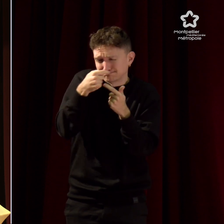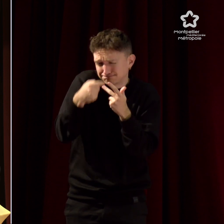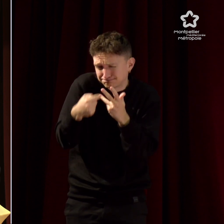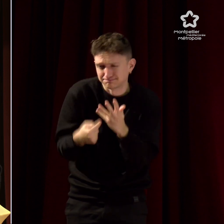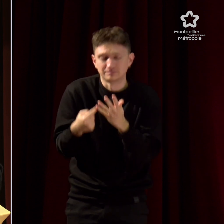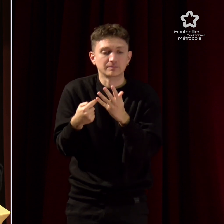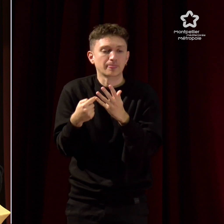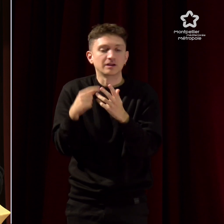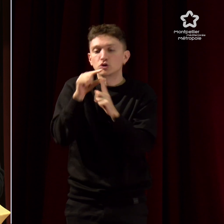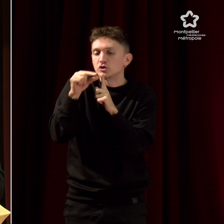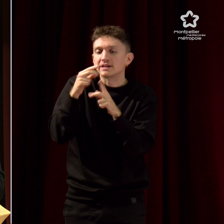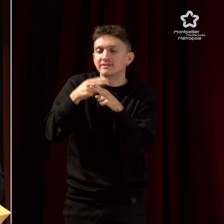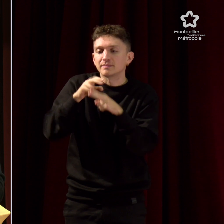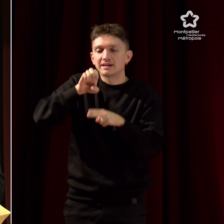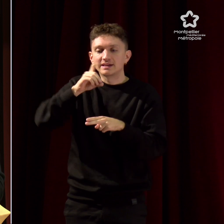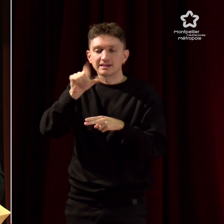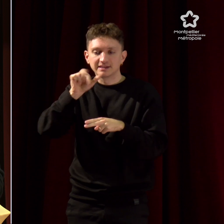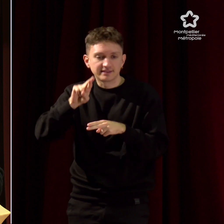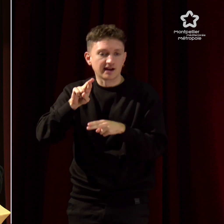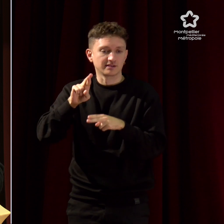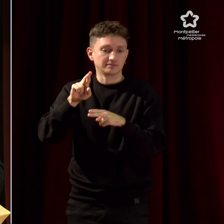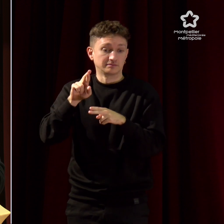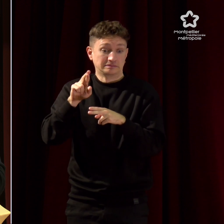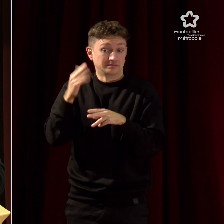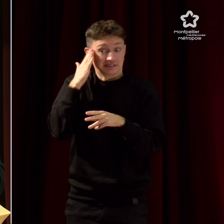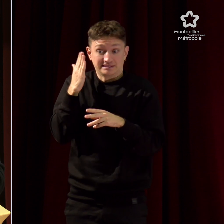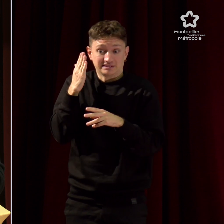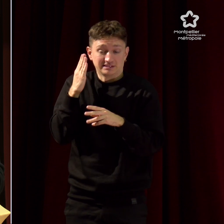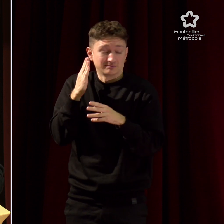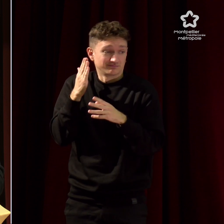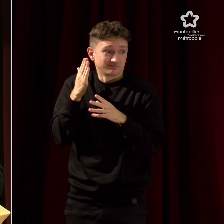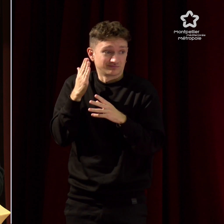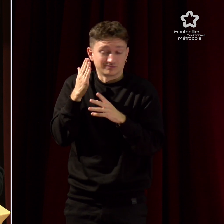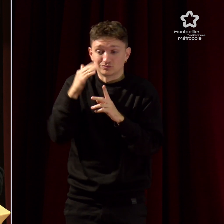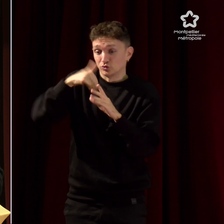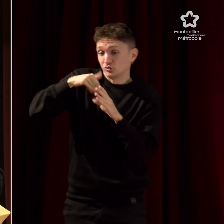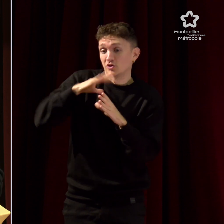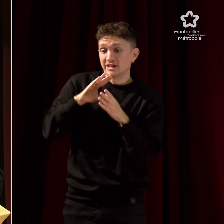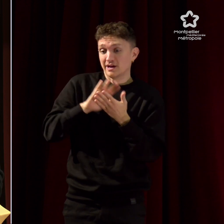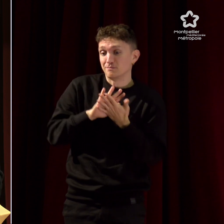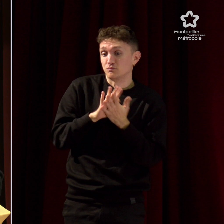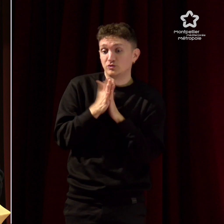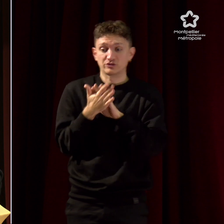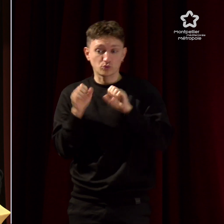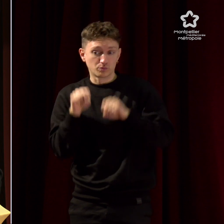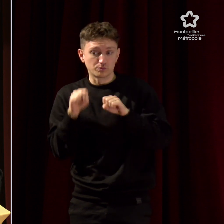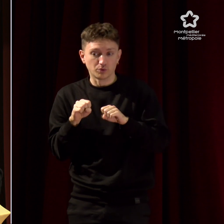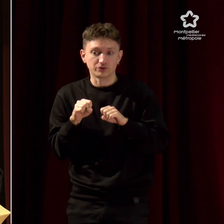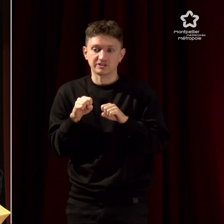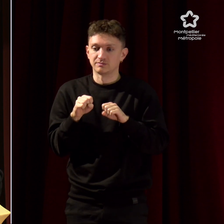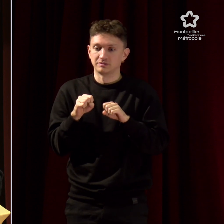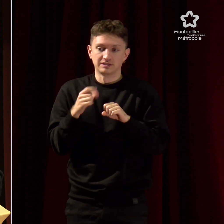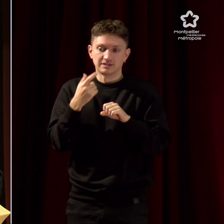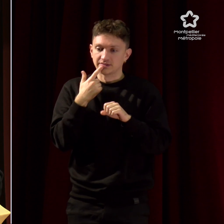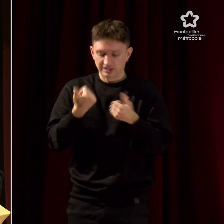s'appelle EDAR, où quand vous portez une certaine mutation, il permet une meilleure lactation au niveau des glandes mammaires